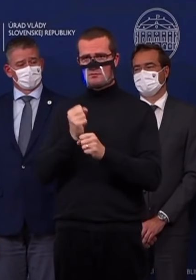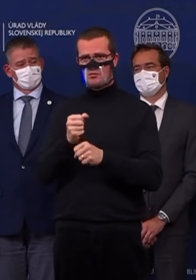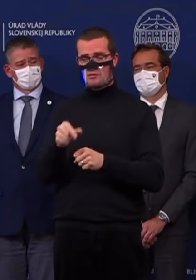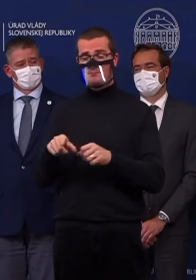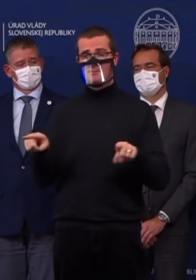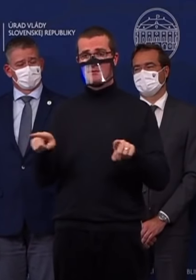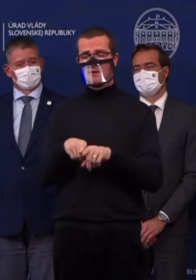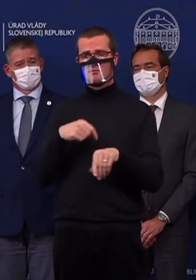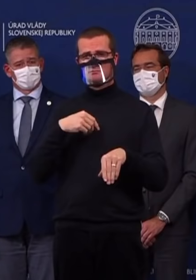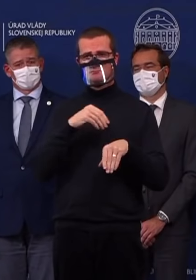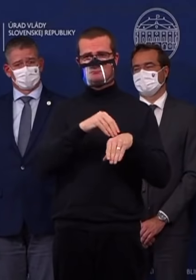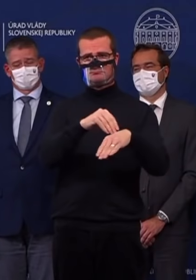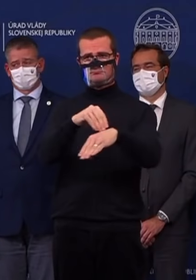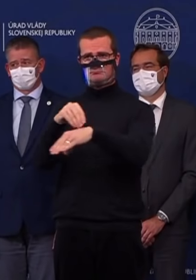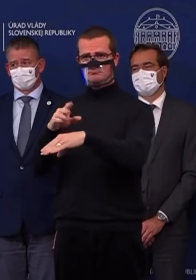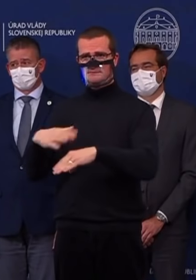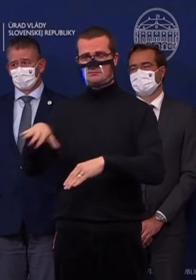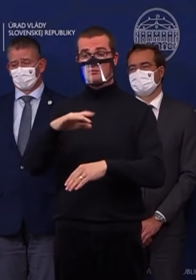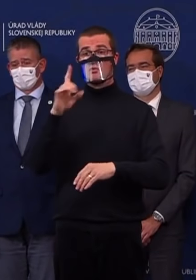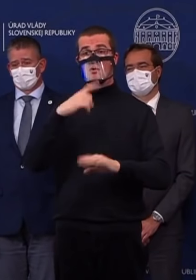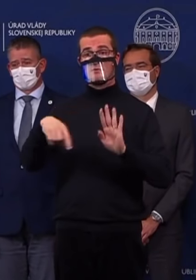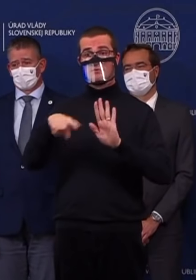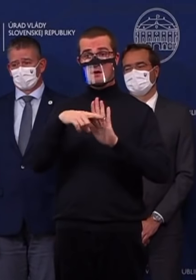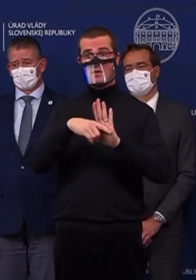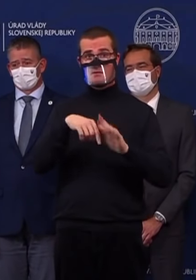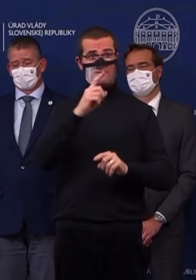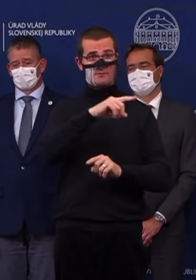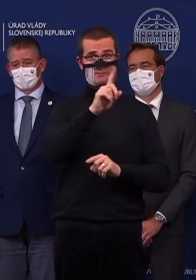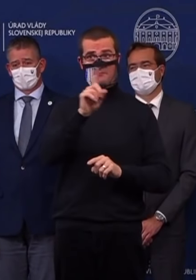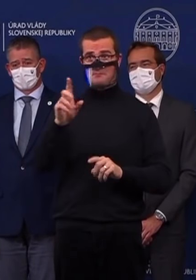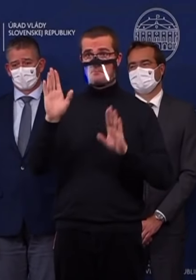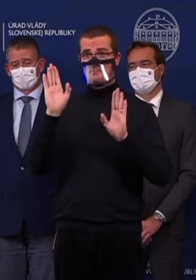Taktiež chcem vyzvať aj všetkých tých, ktorí vyšli negatívni, ktorí bola väčšina.